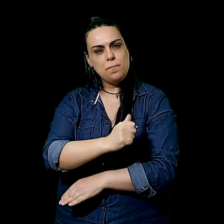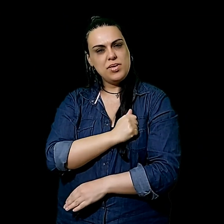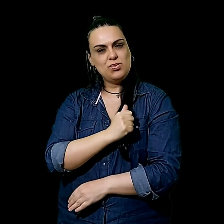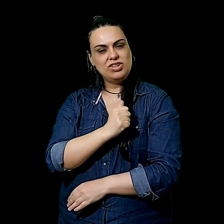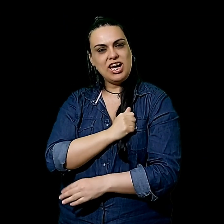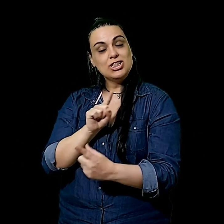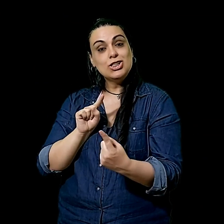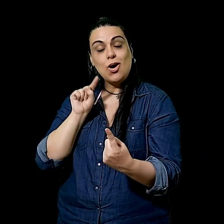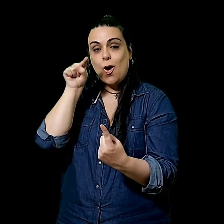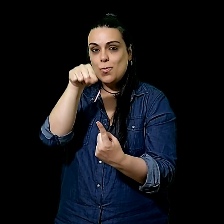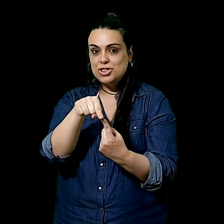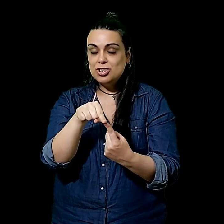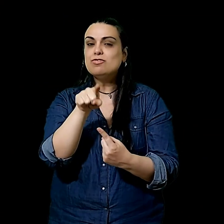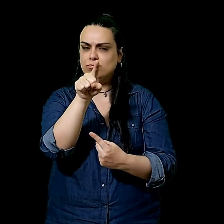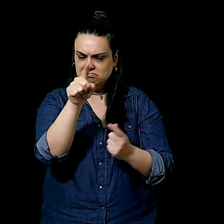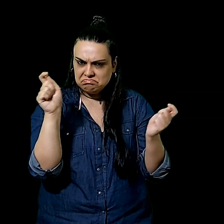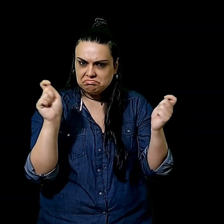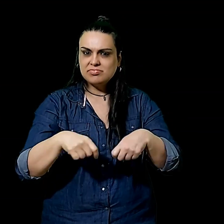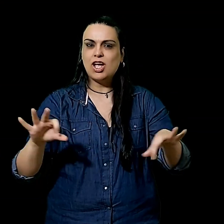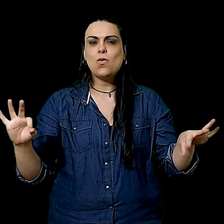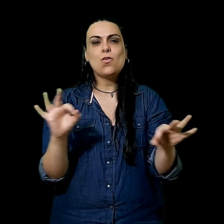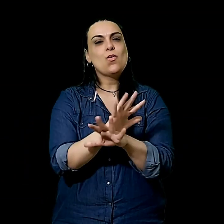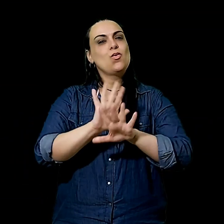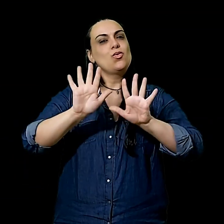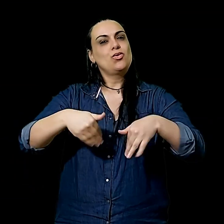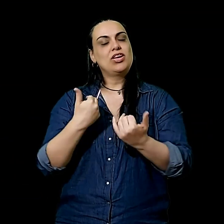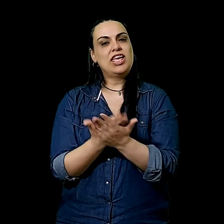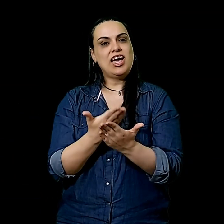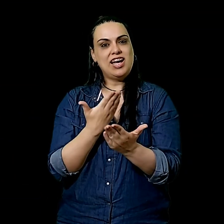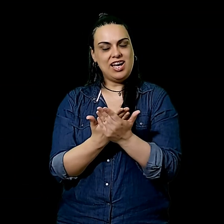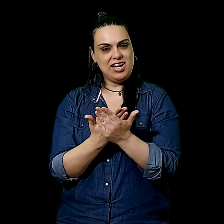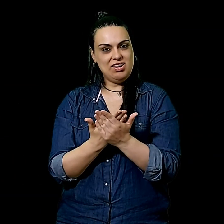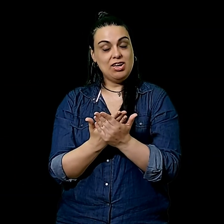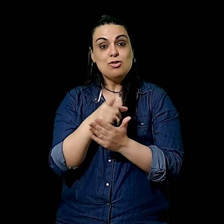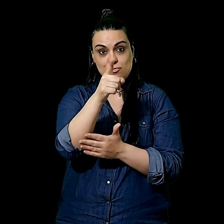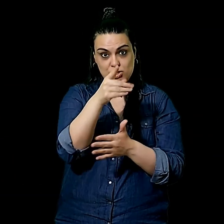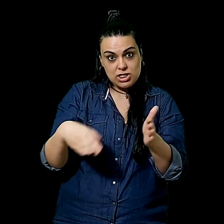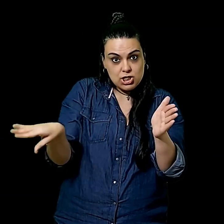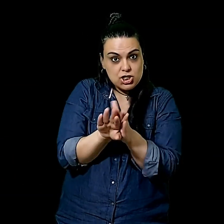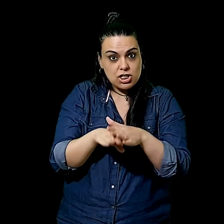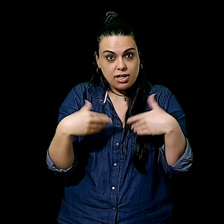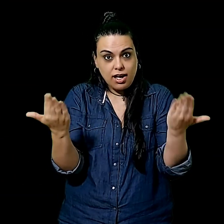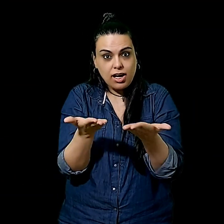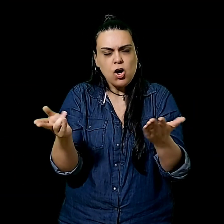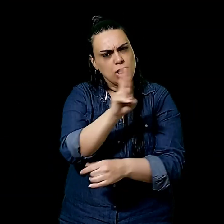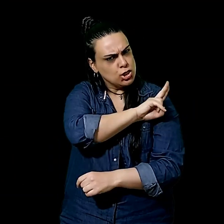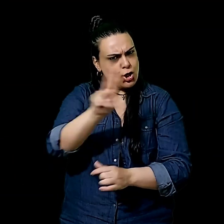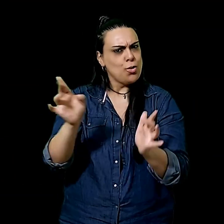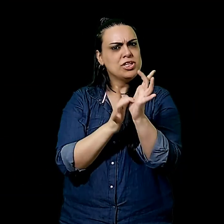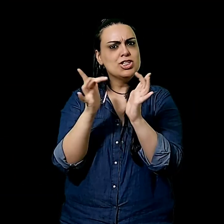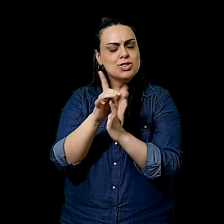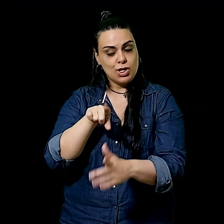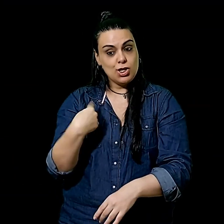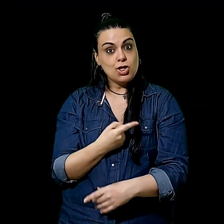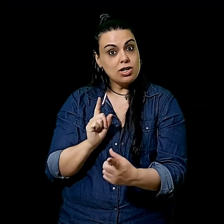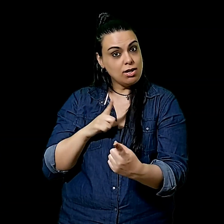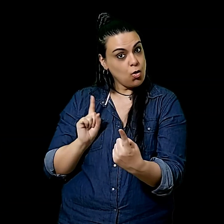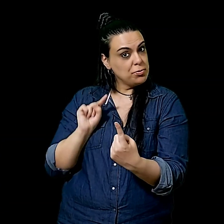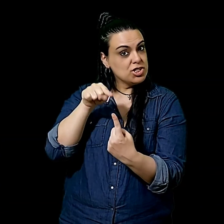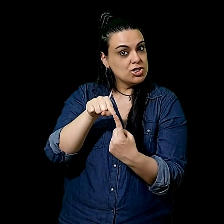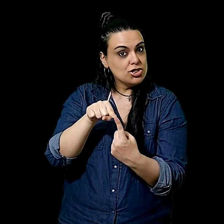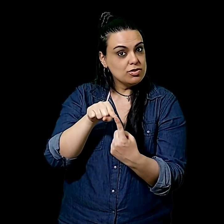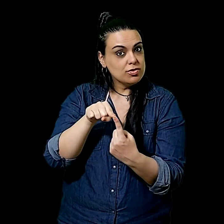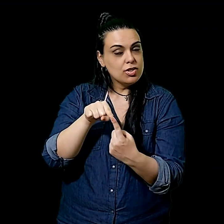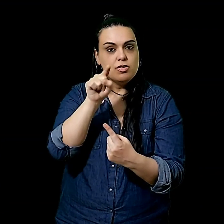humildade, para que você possa concluir conosco essa aula, porque para você que está chegando aqui agora, em nome de Jesus, a gente está aqui num